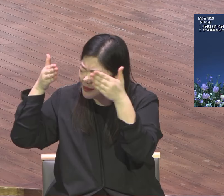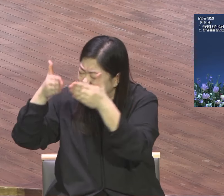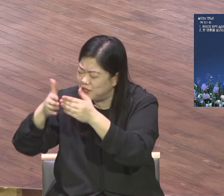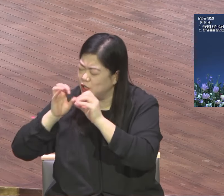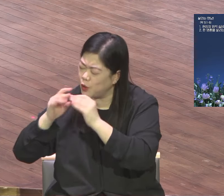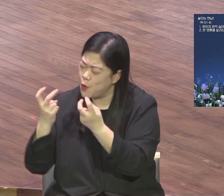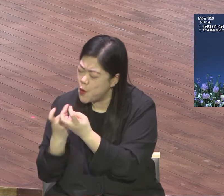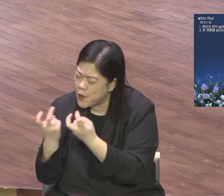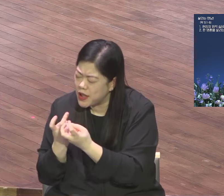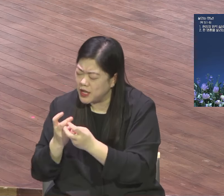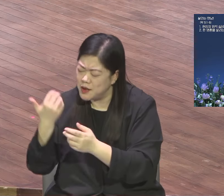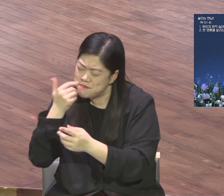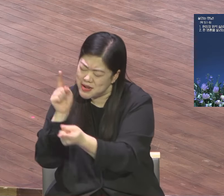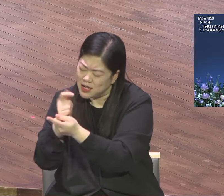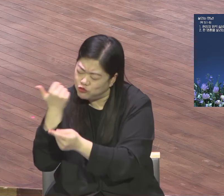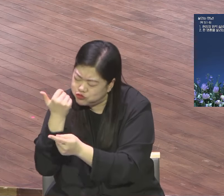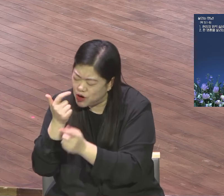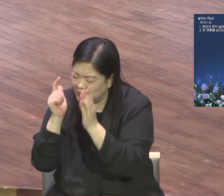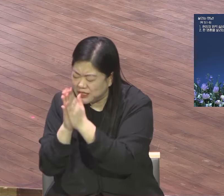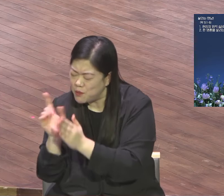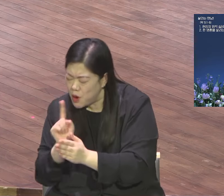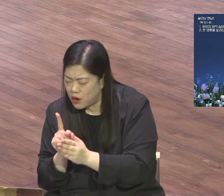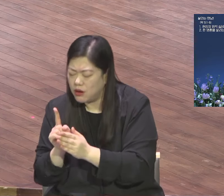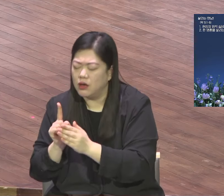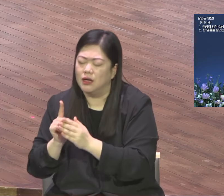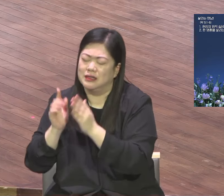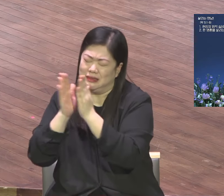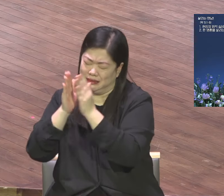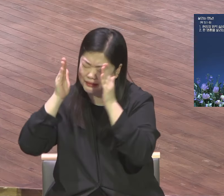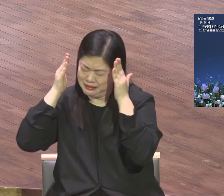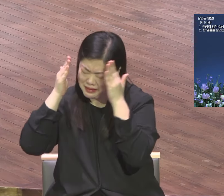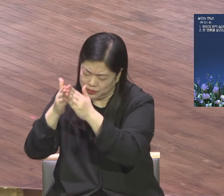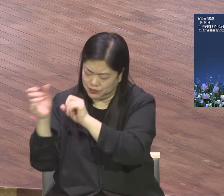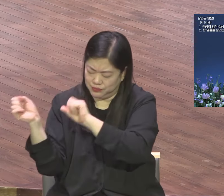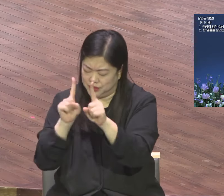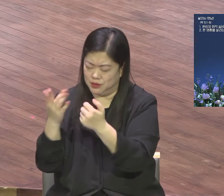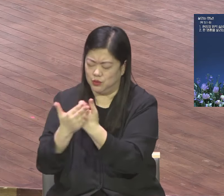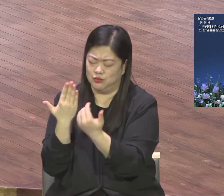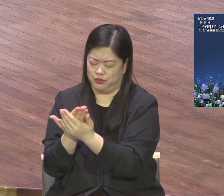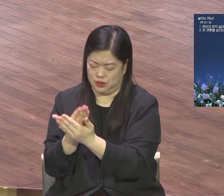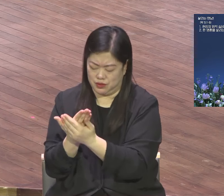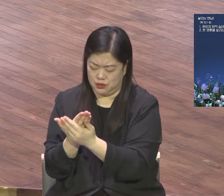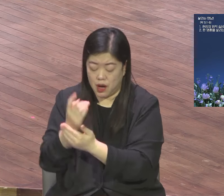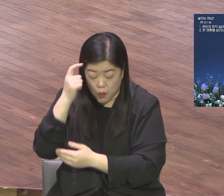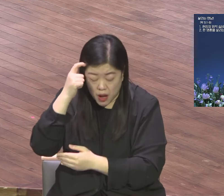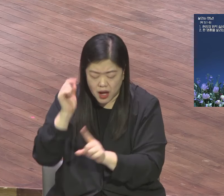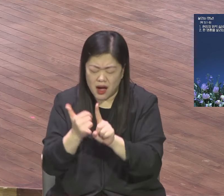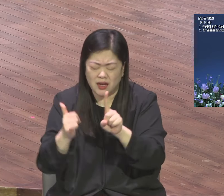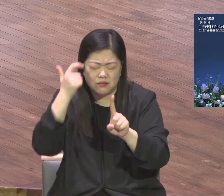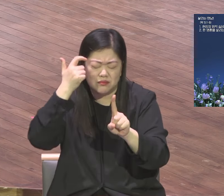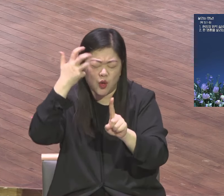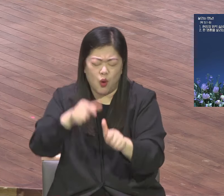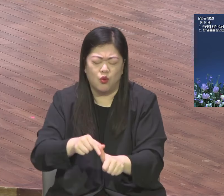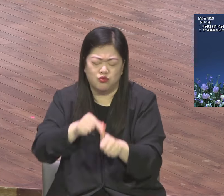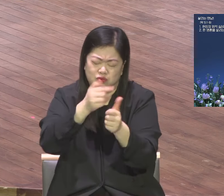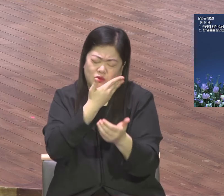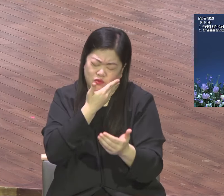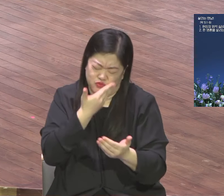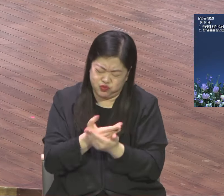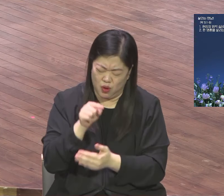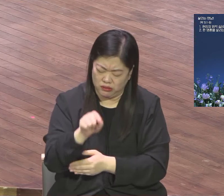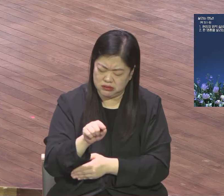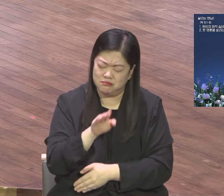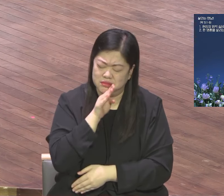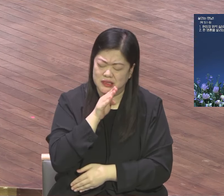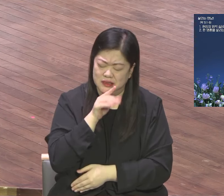살리는 생명 살리는 주님의 심장이 이식되는 시간 되게 하여 주옵소서. 한 영혼 살리는 데 쓰임 받는 일이 얼마나 감격스러운